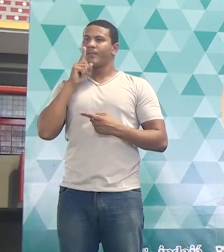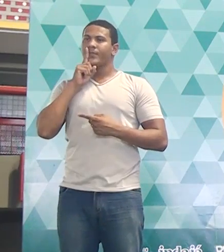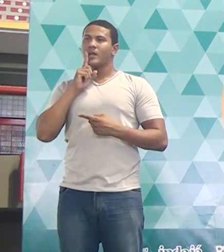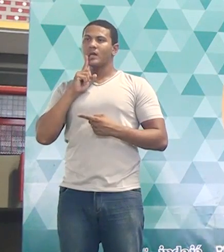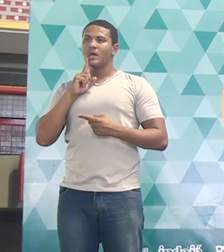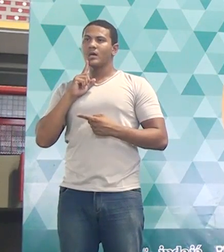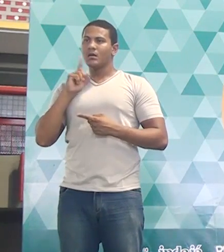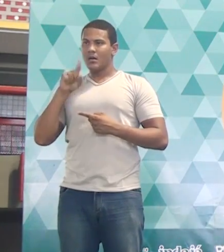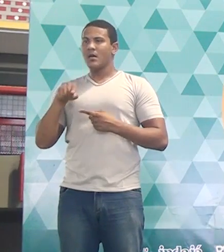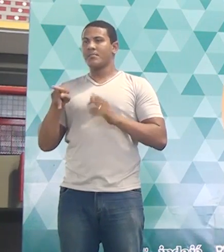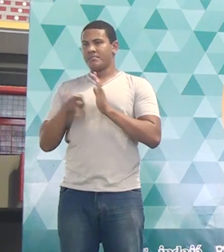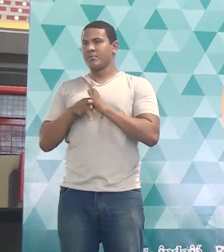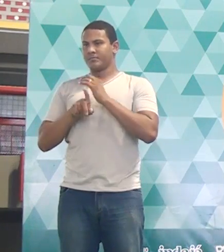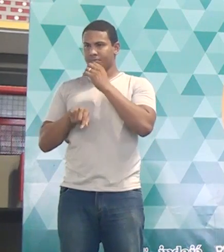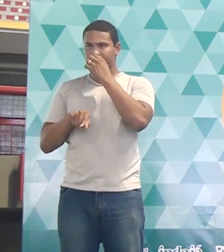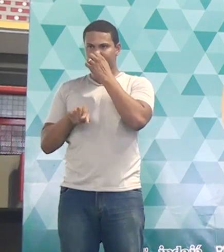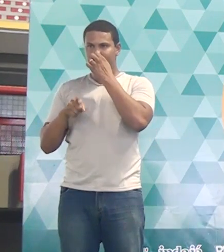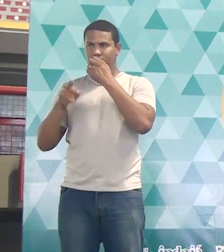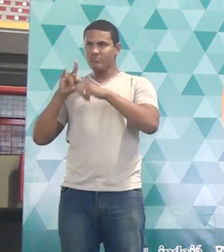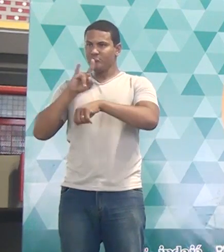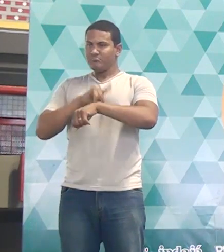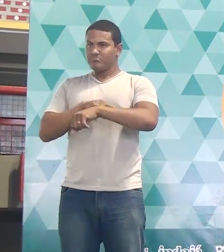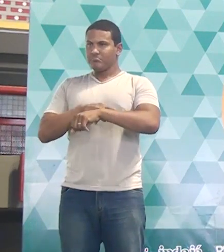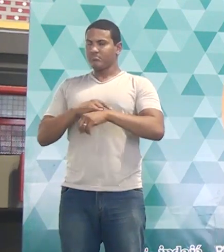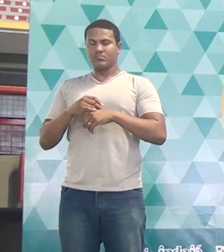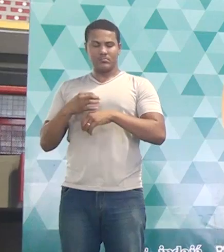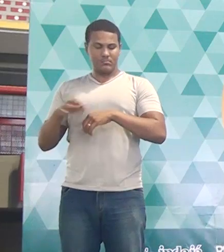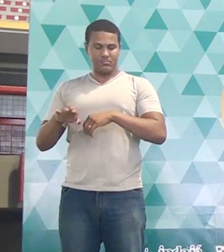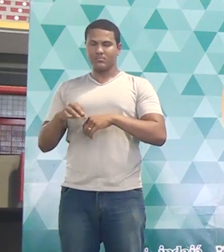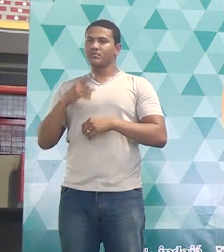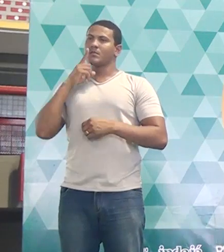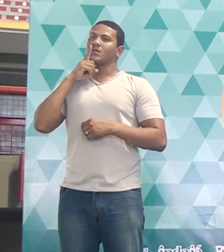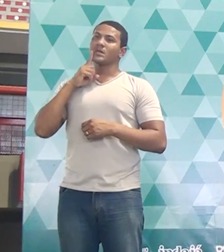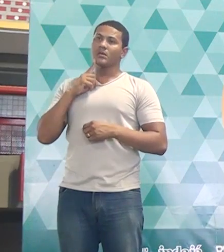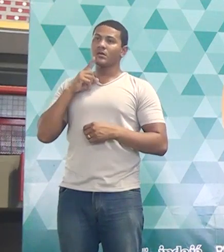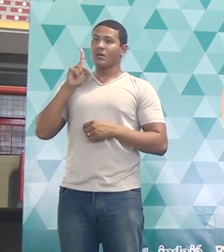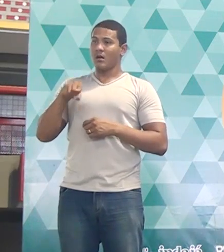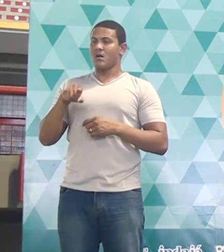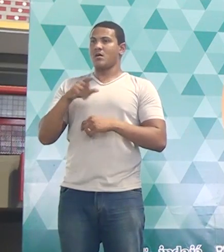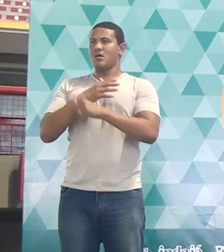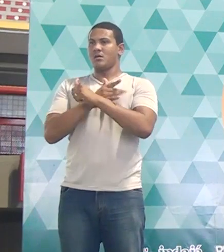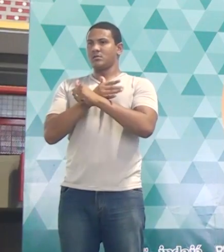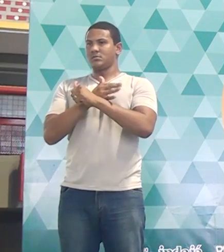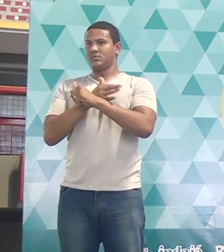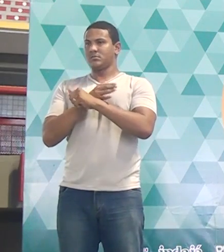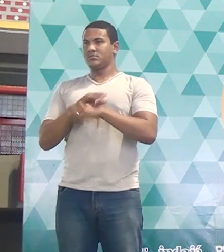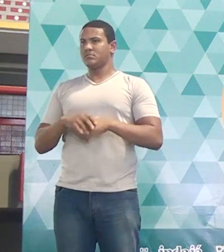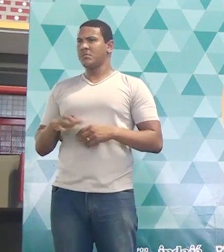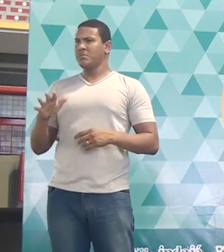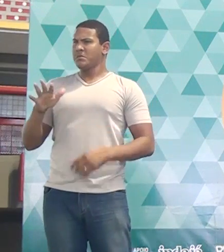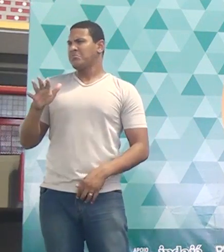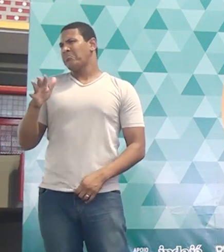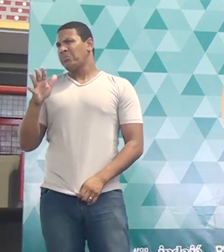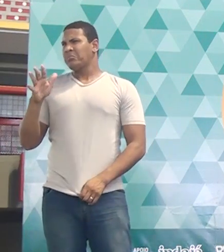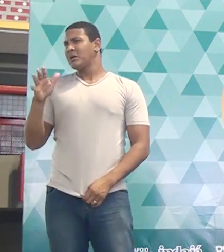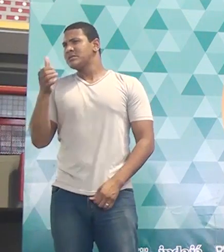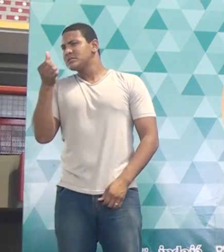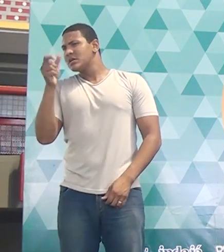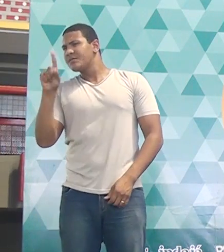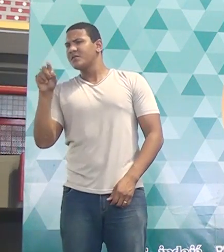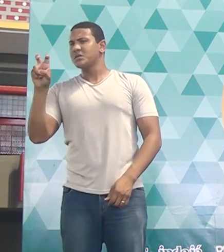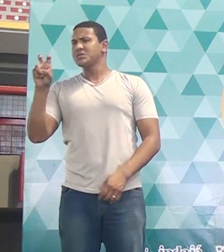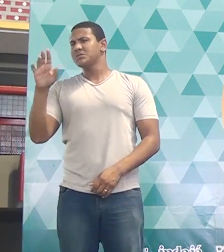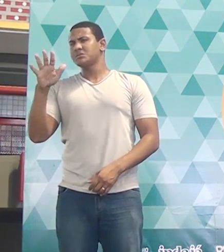Saliva é um material que tem pH perto de 6,5. Portanto, é um material ácido. Não muito ácido, mas é